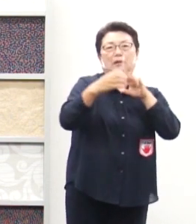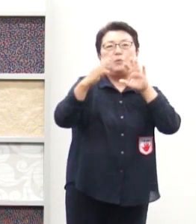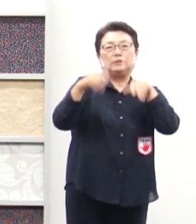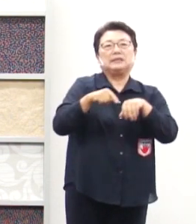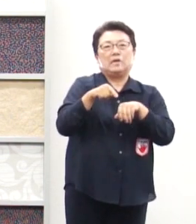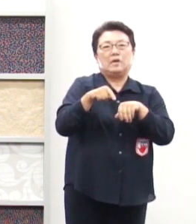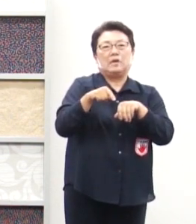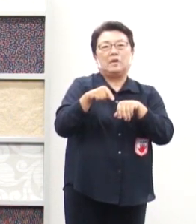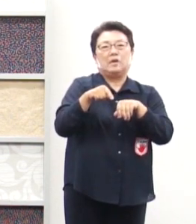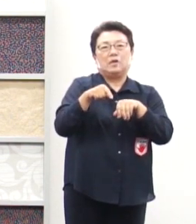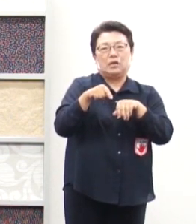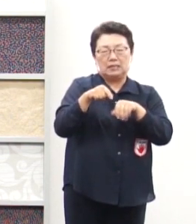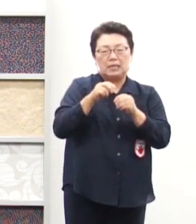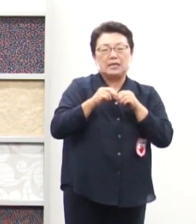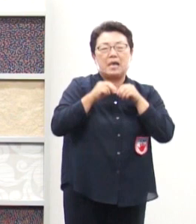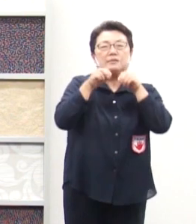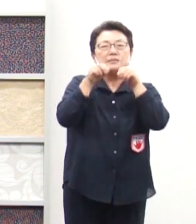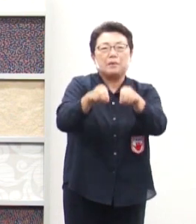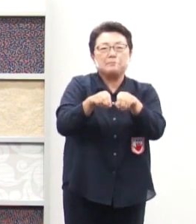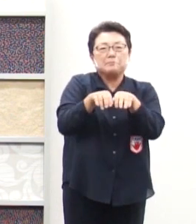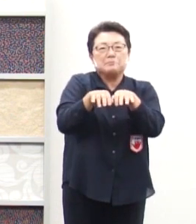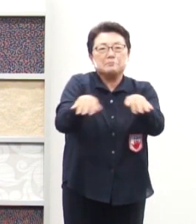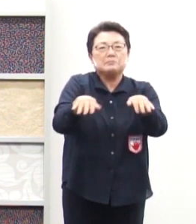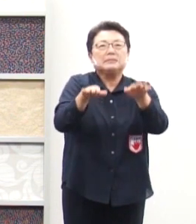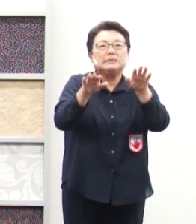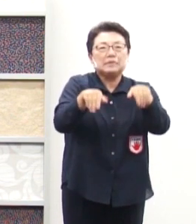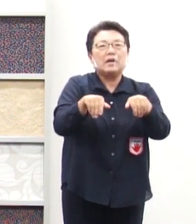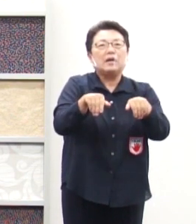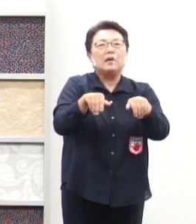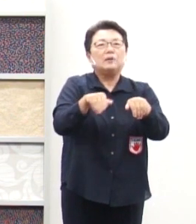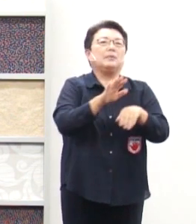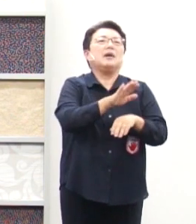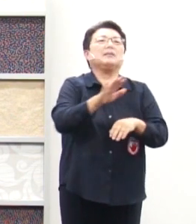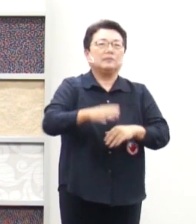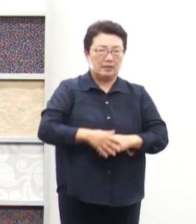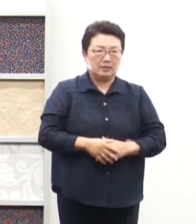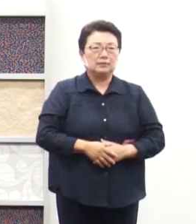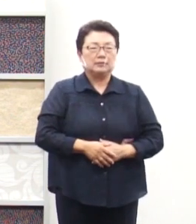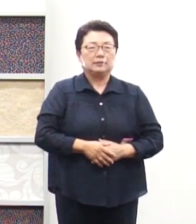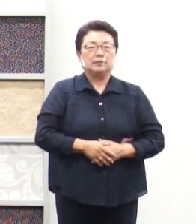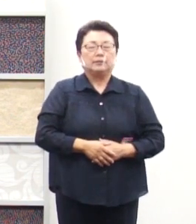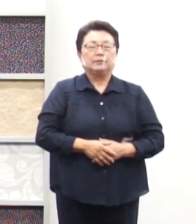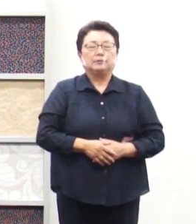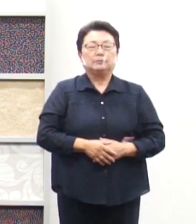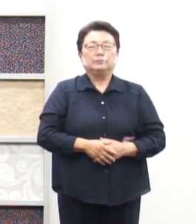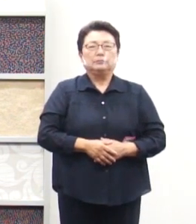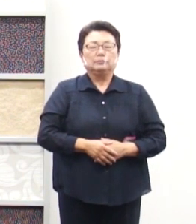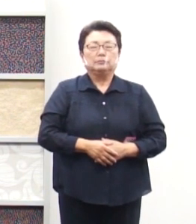例で、感染をきたしたのではないかという例がありました。それから